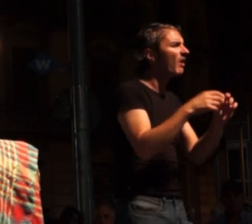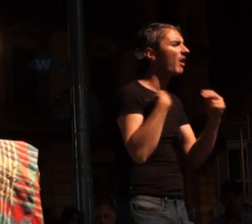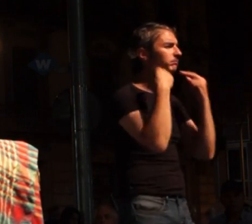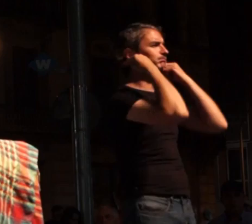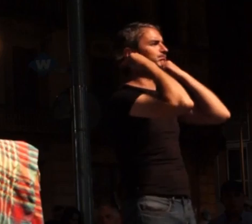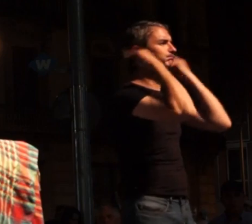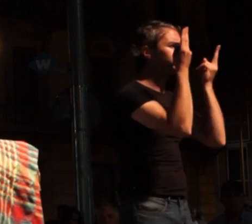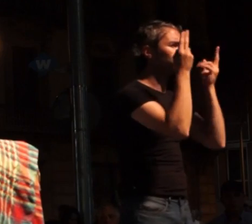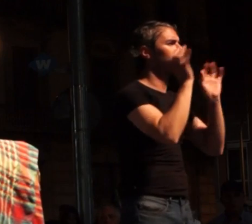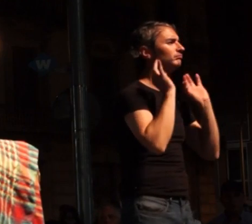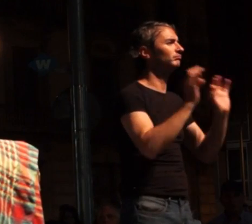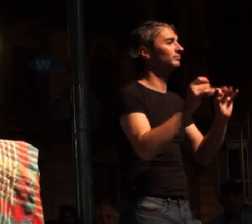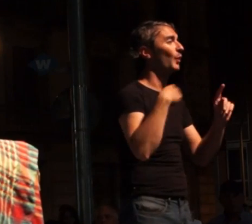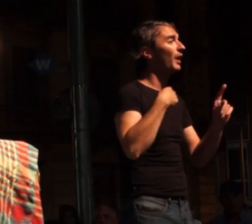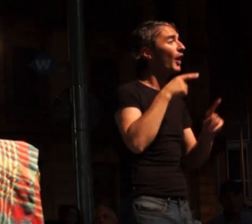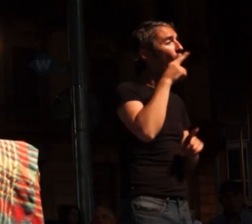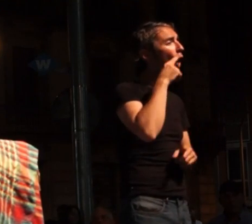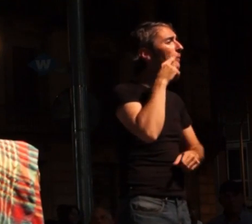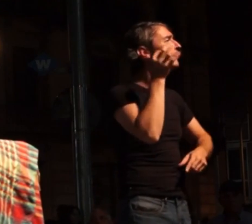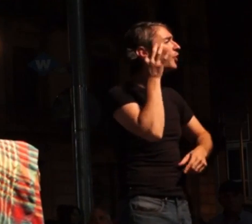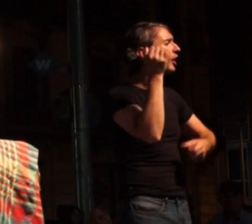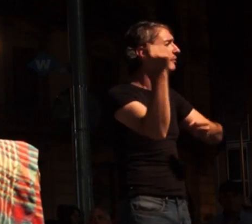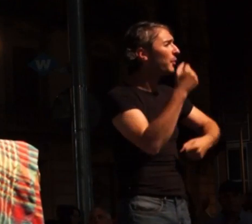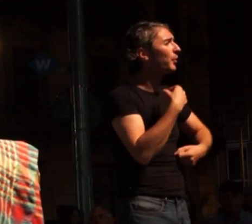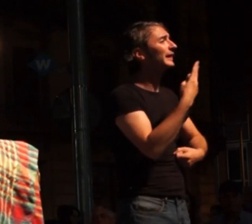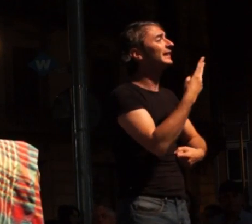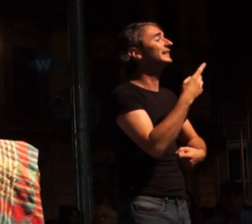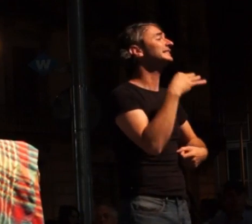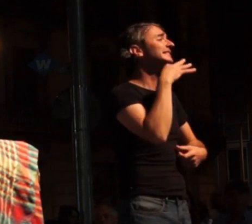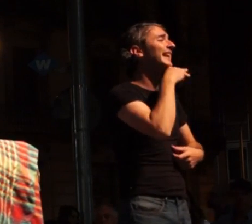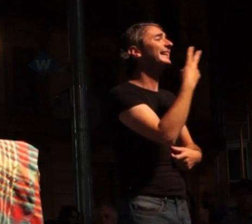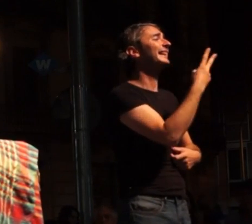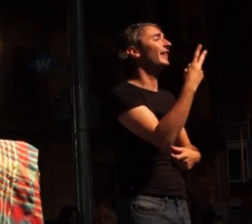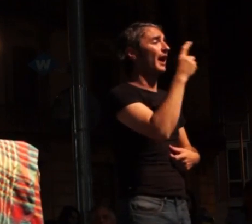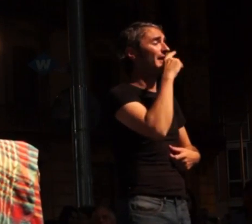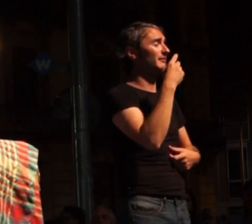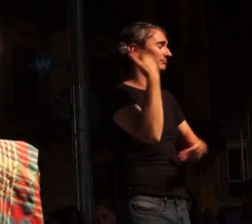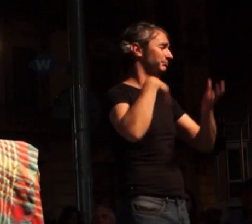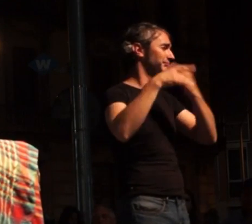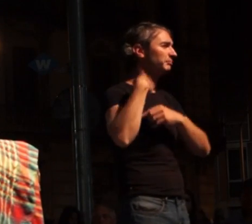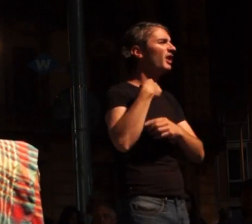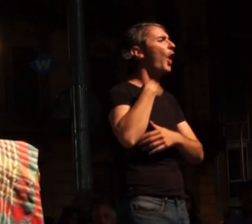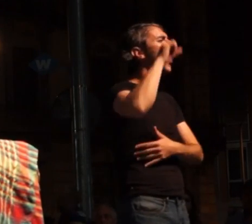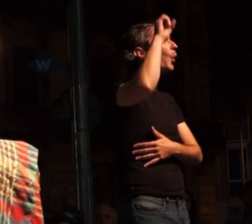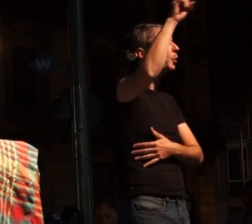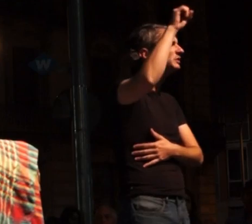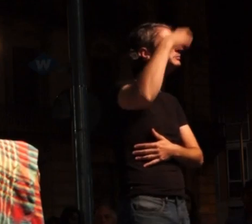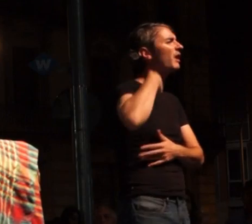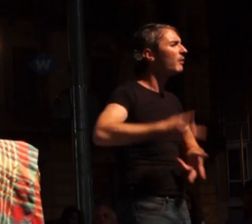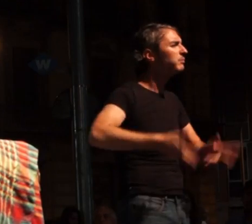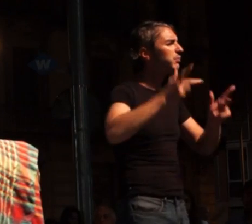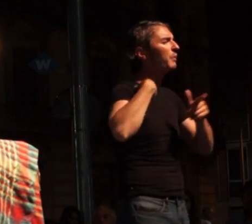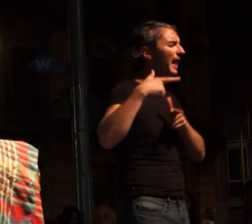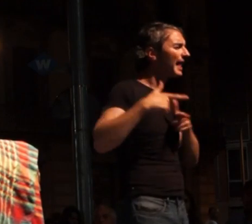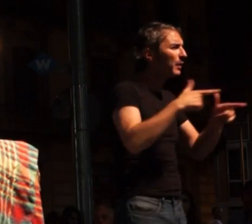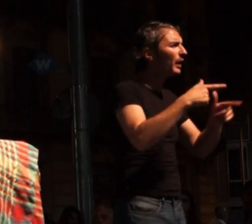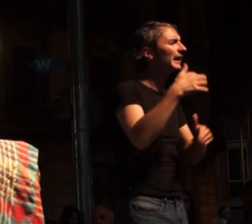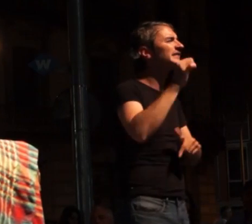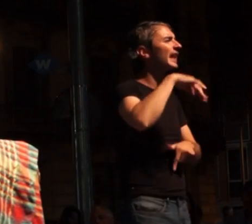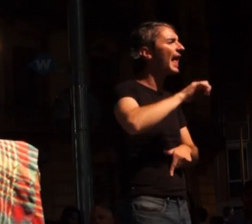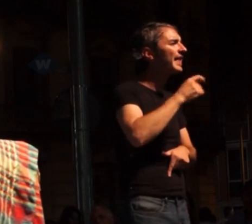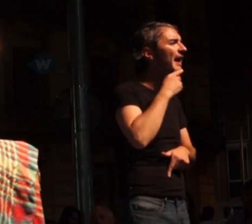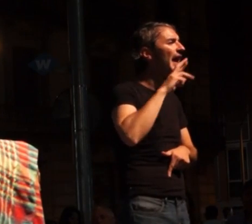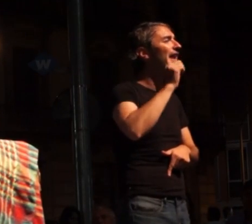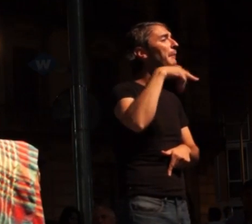cara. Els d'aquells obrers i obreres que el gener del 32 van proclamar el comunisme llibertari a l'Alt Llobregat i a Sollana, a la